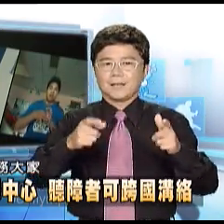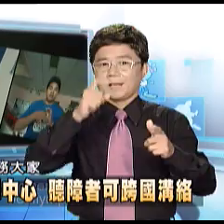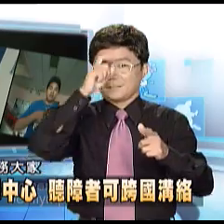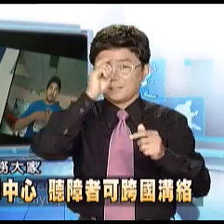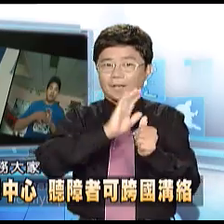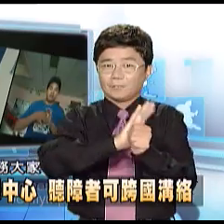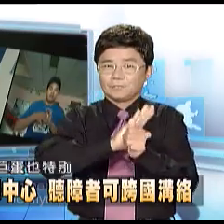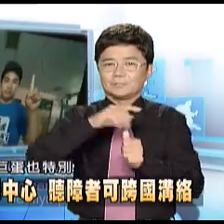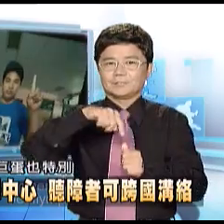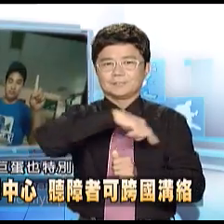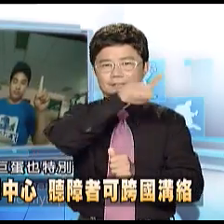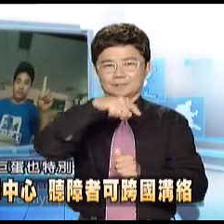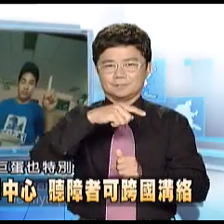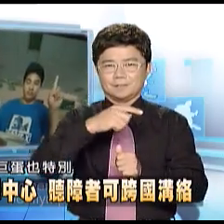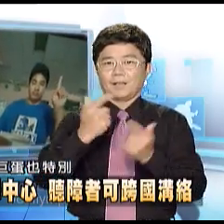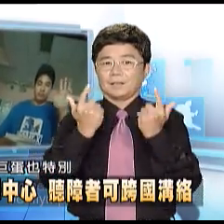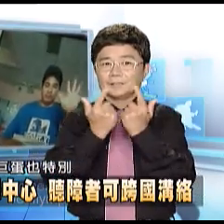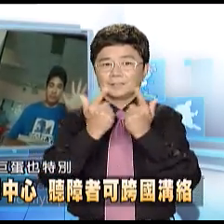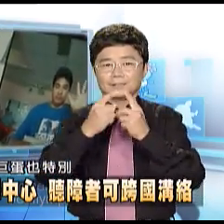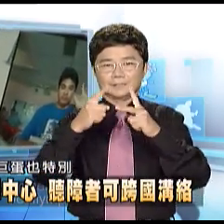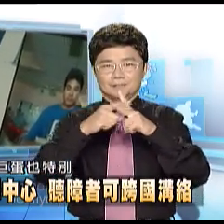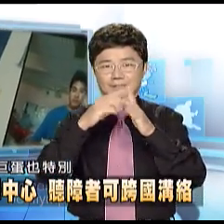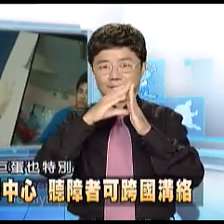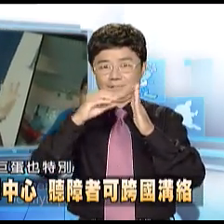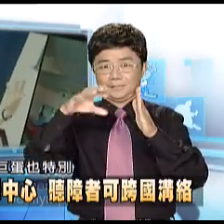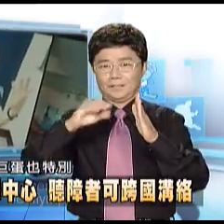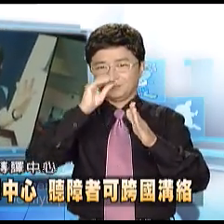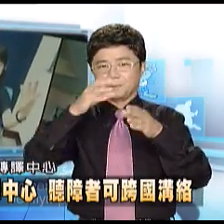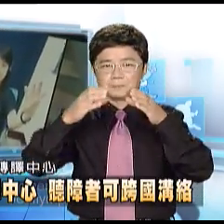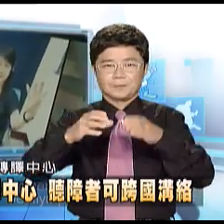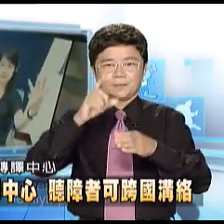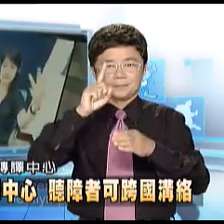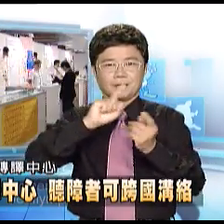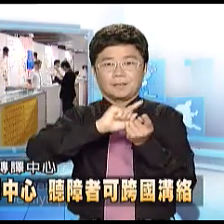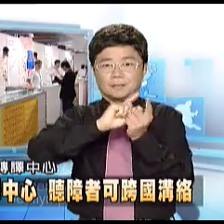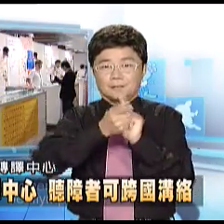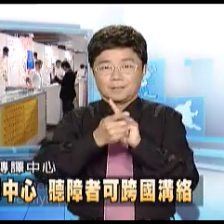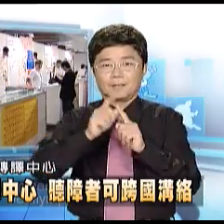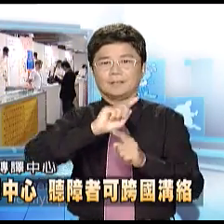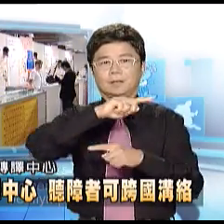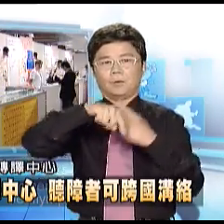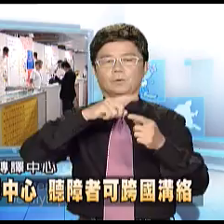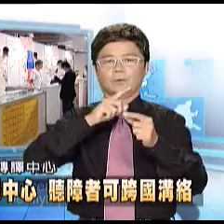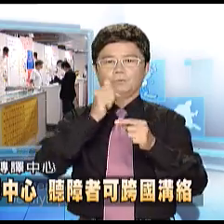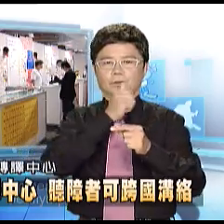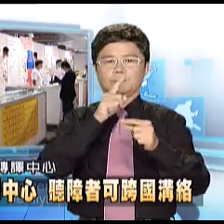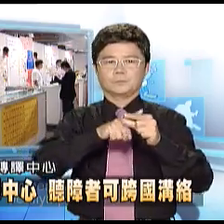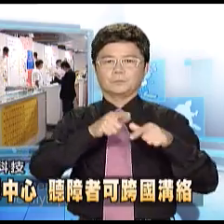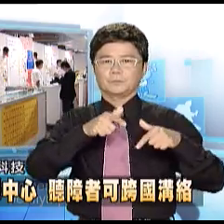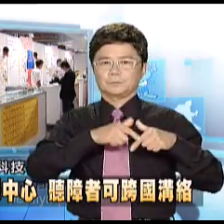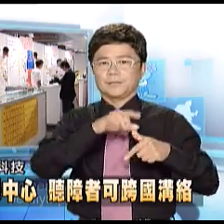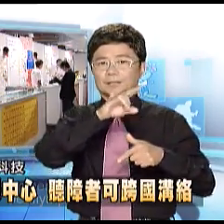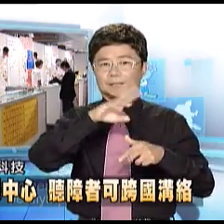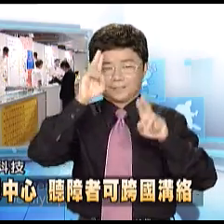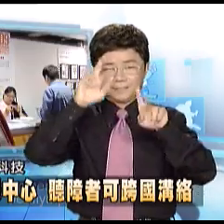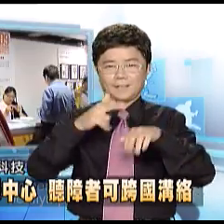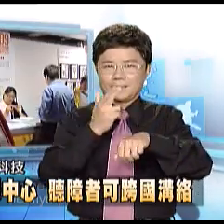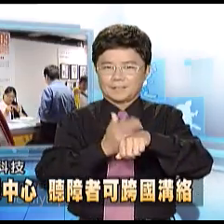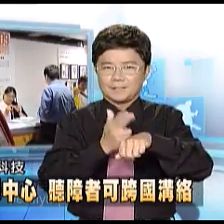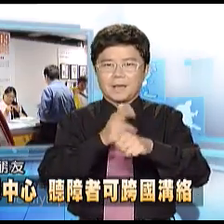大家，在台北小巨蛋也特别设置了一个转译中心，利用电脑科技提